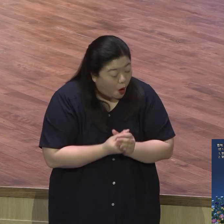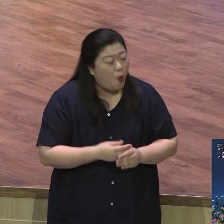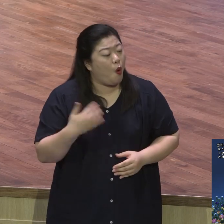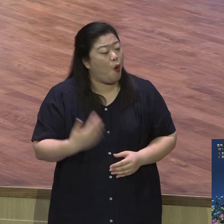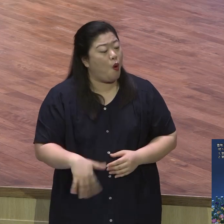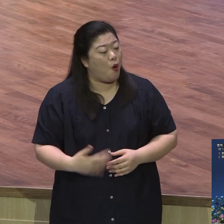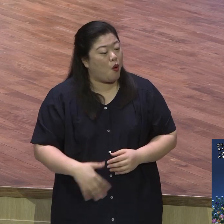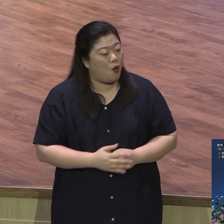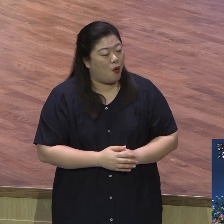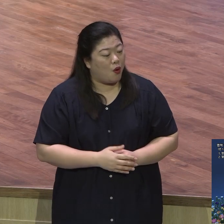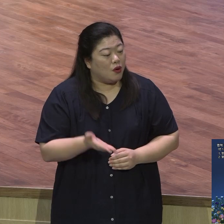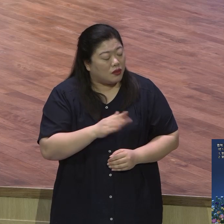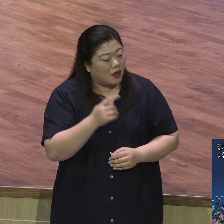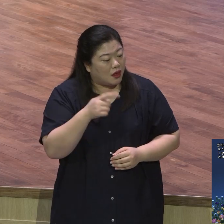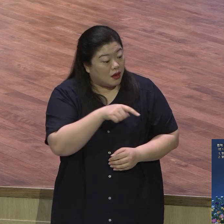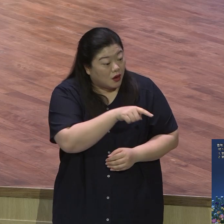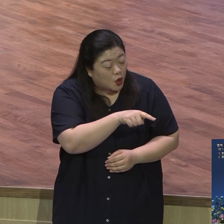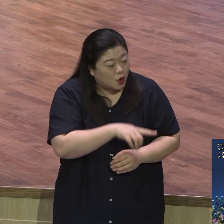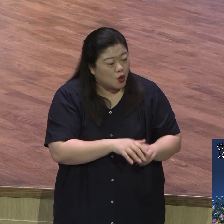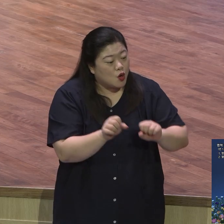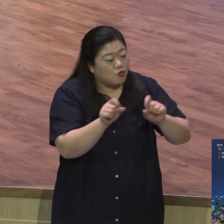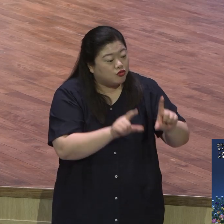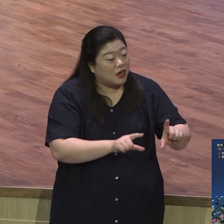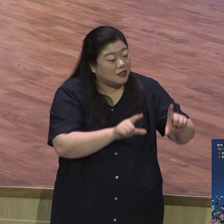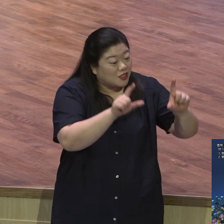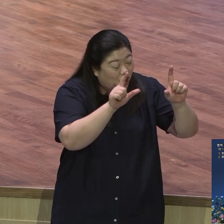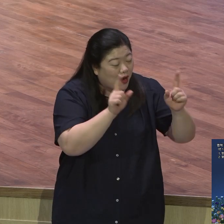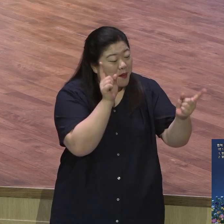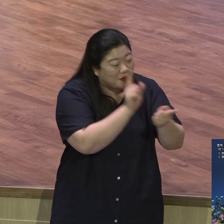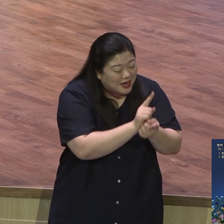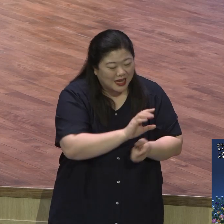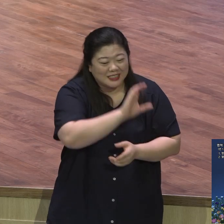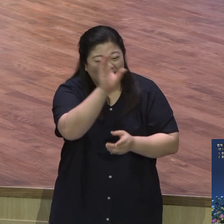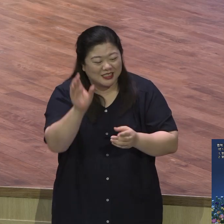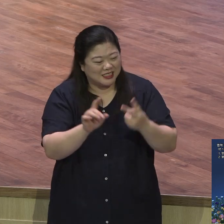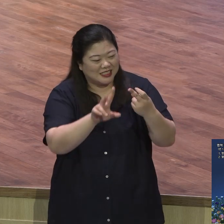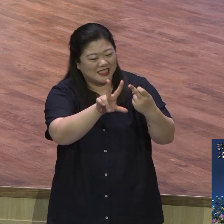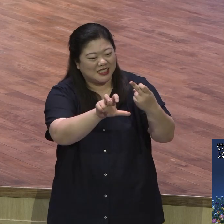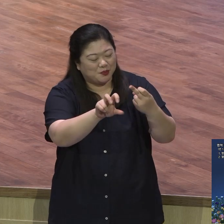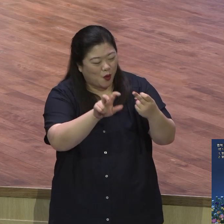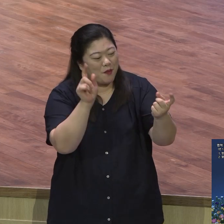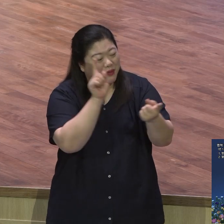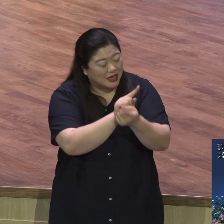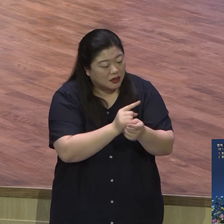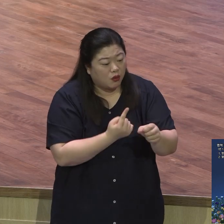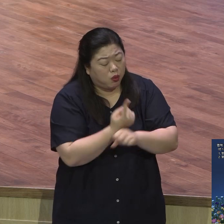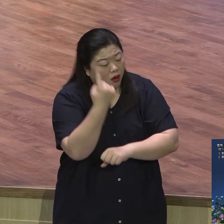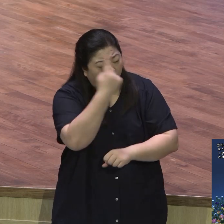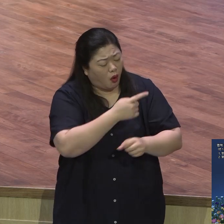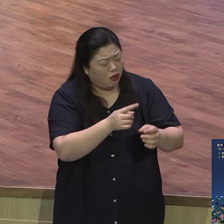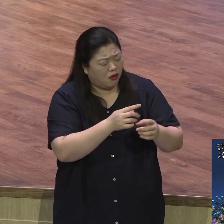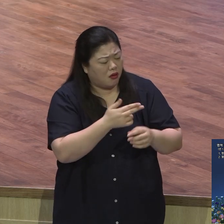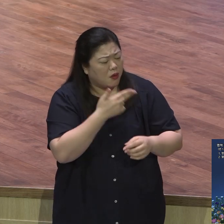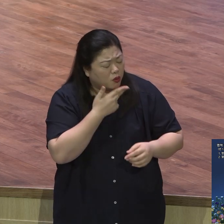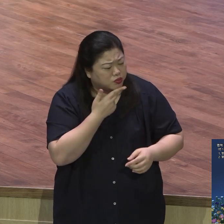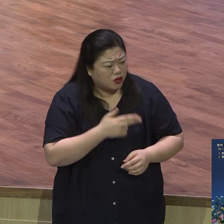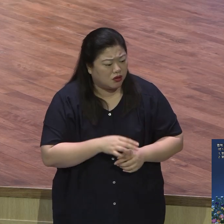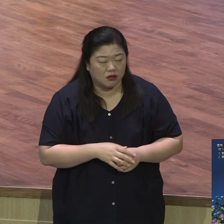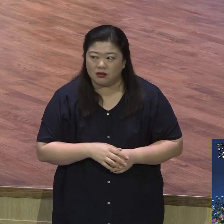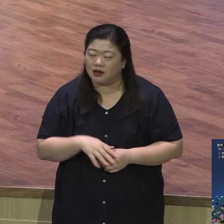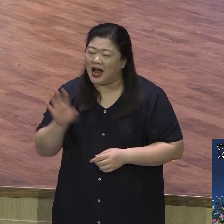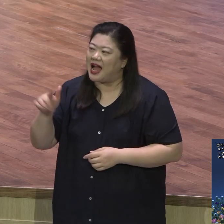특수한 절기만 나오고 왜 안 보입니까 그러니까 이런 말을 했어요 이 사람이 저는요 특수